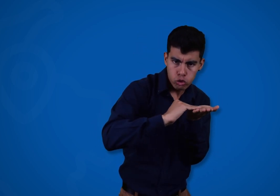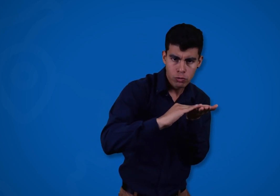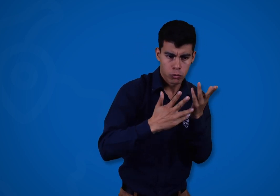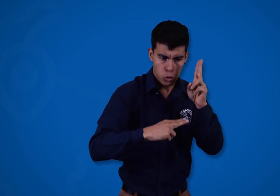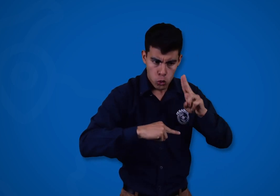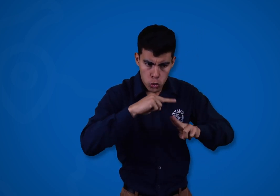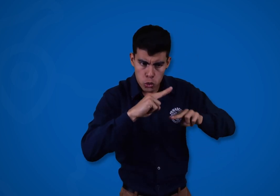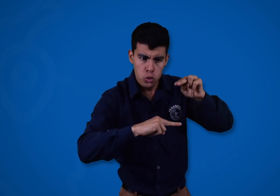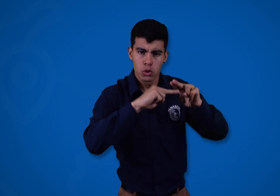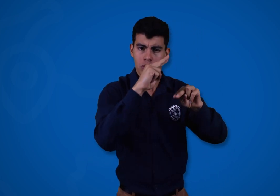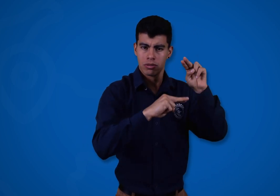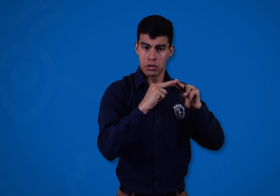plantea soluciones de construcción?